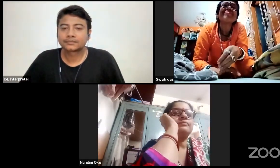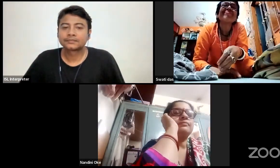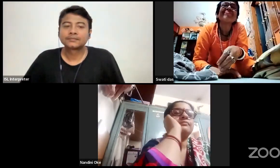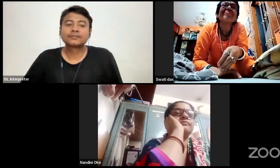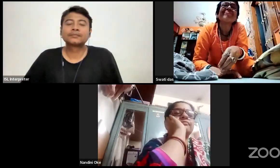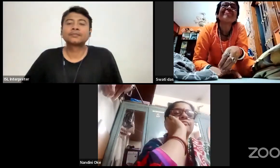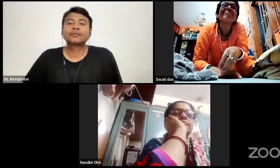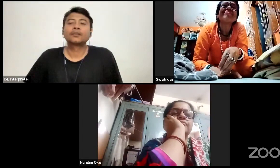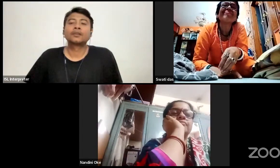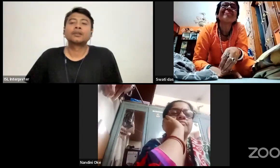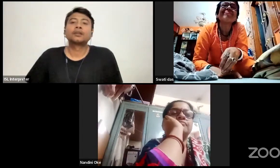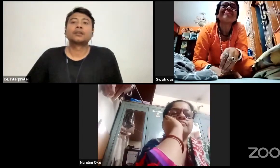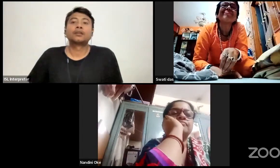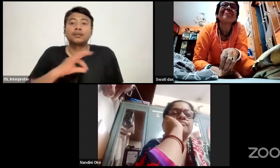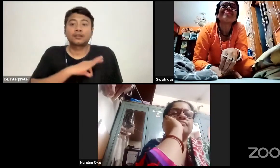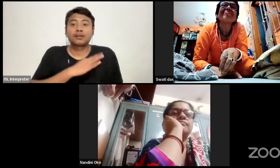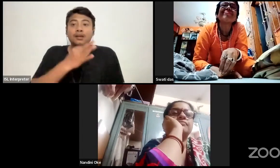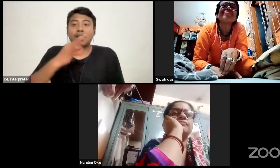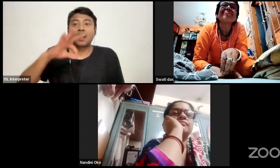आत्मा सब जगह विचरण करेगी।